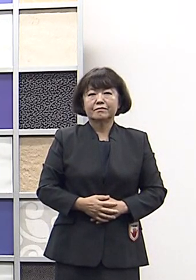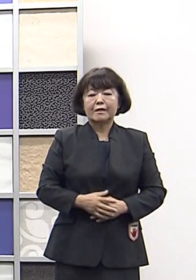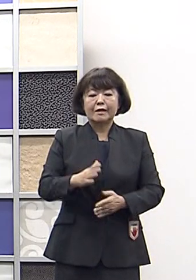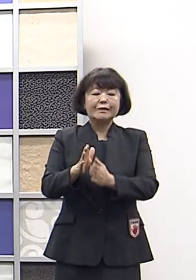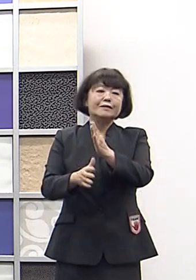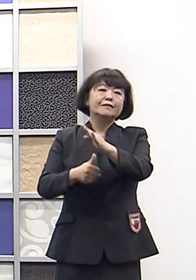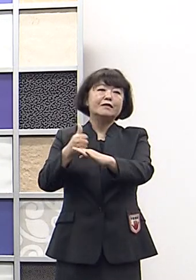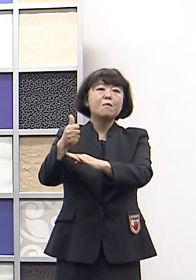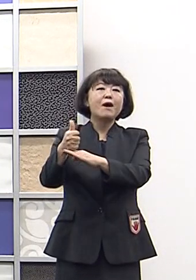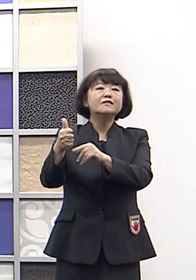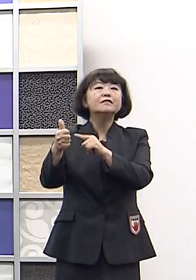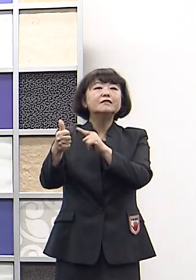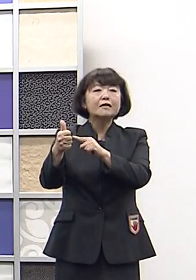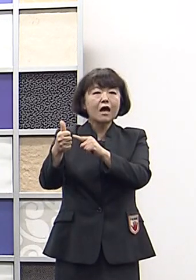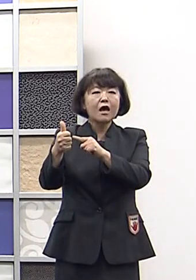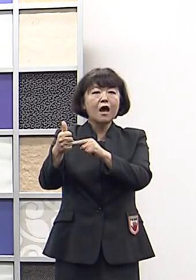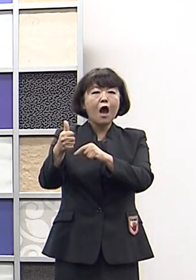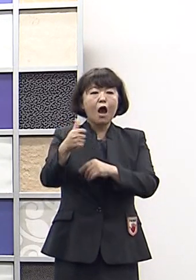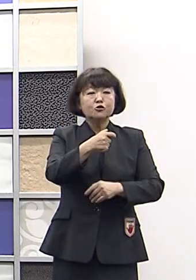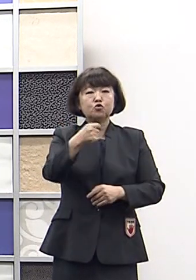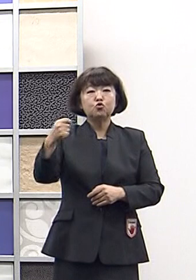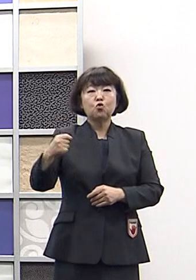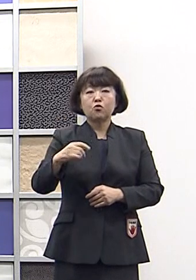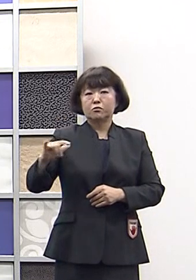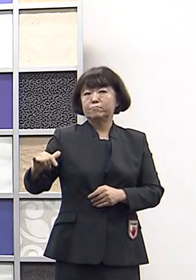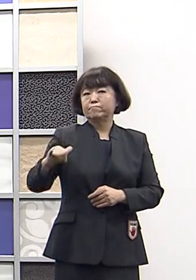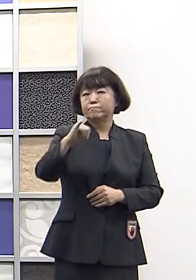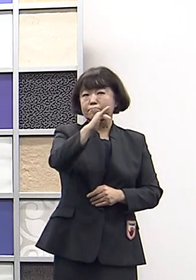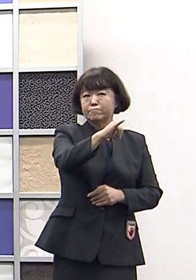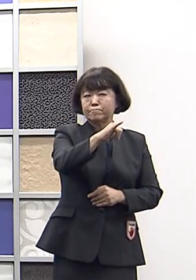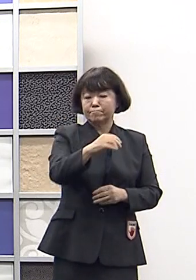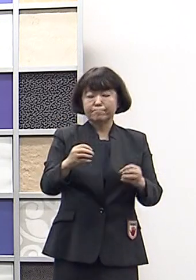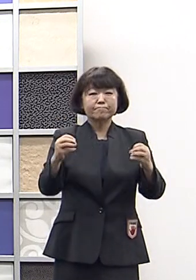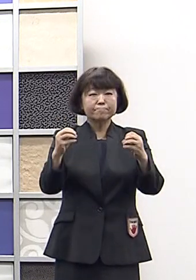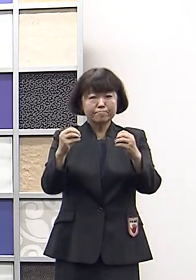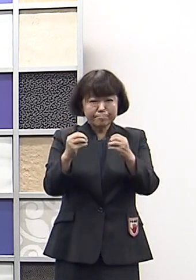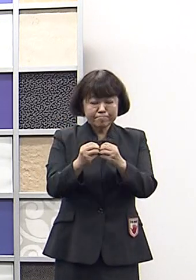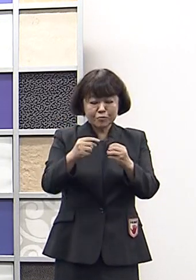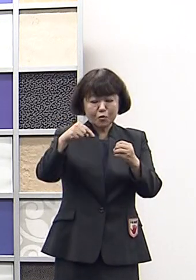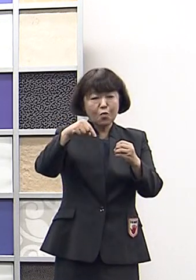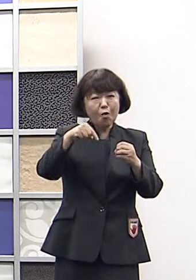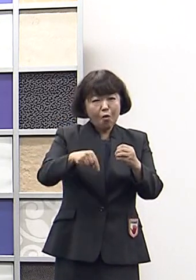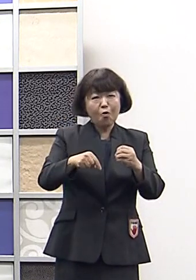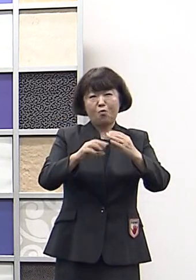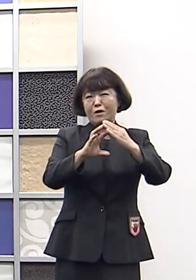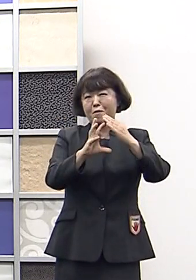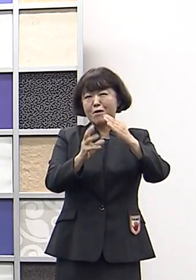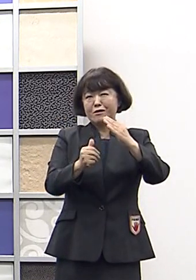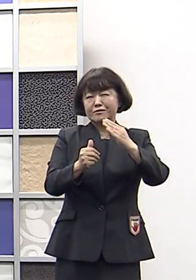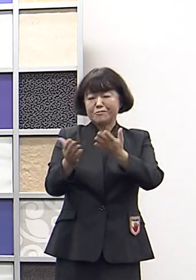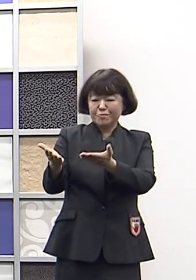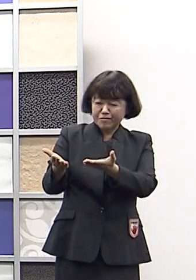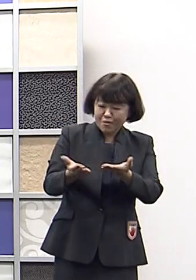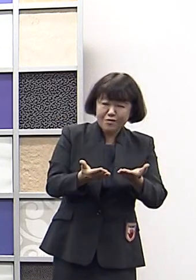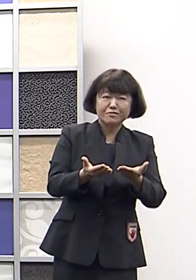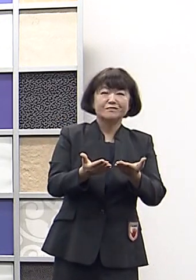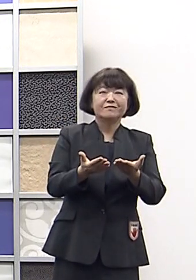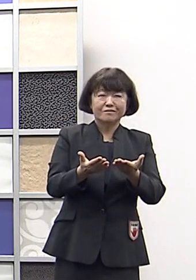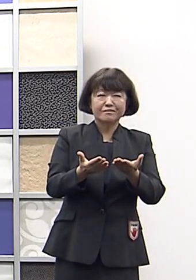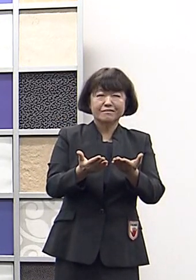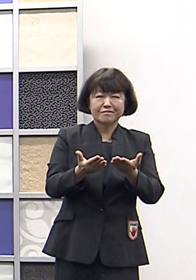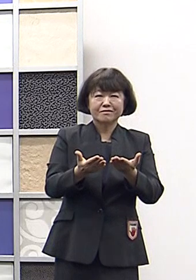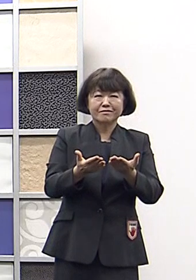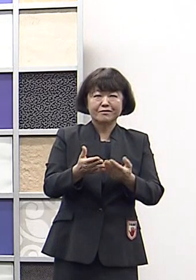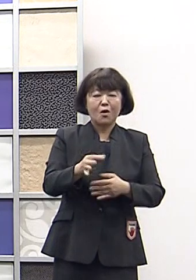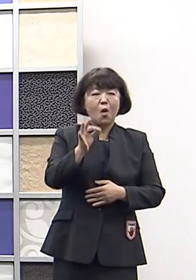事が今度は中国出張をされますが、この機会にですね、ぜひ山梨県にもお越しくださいと。そしてこの